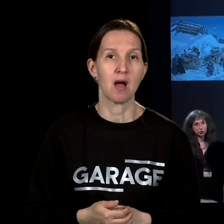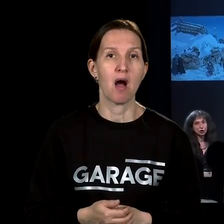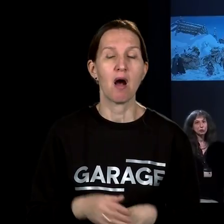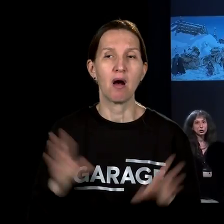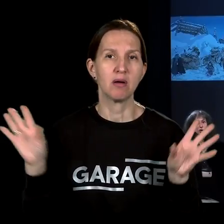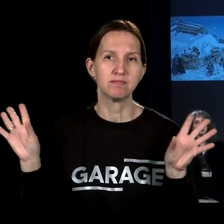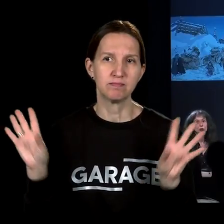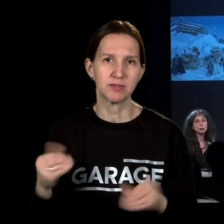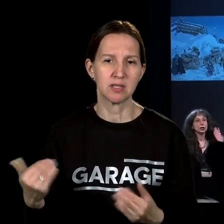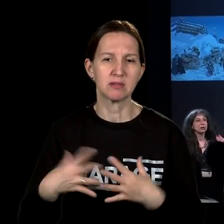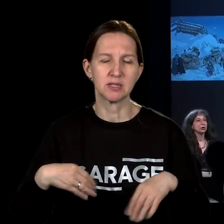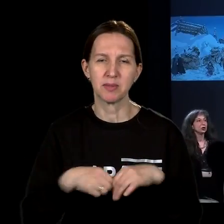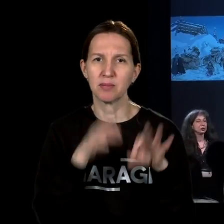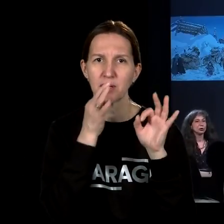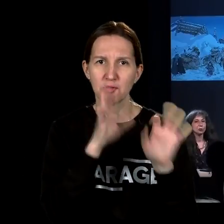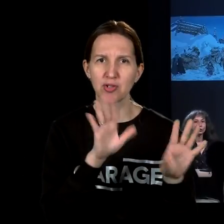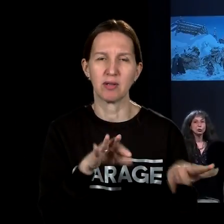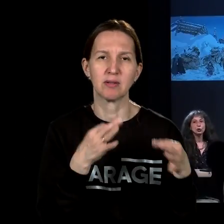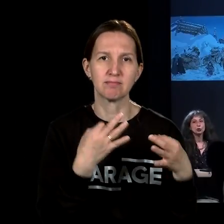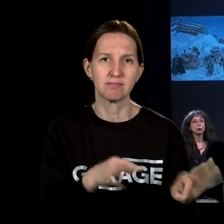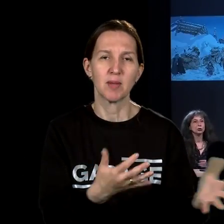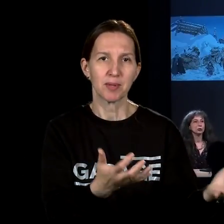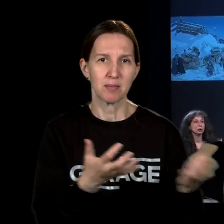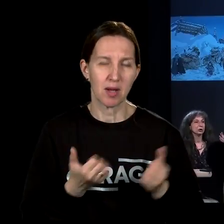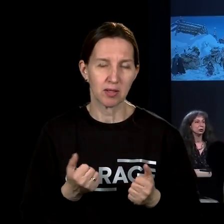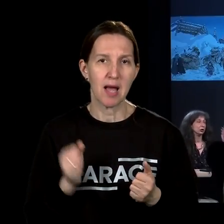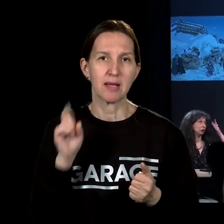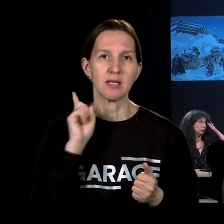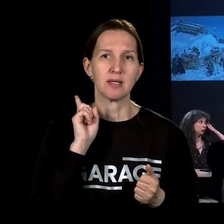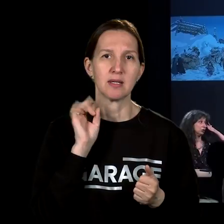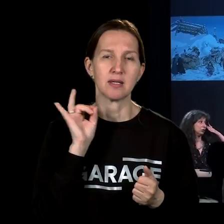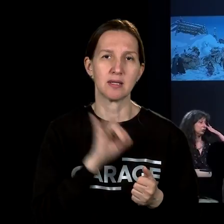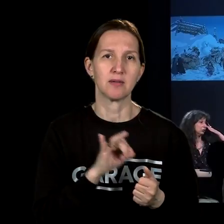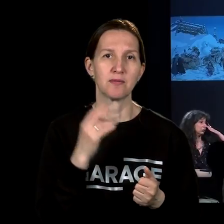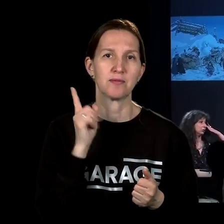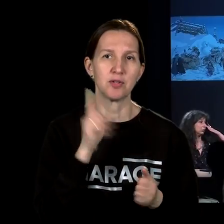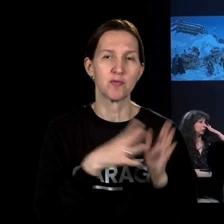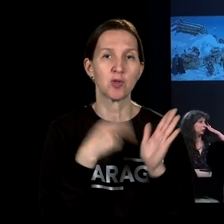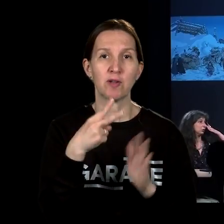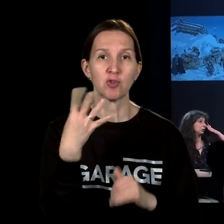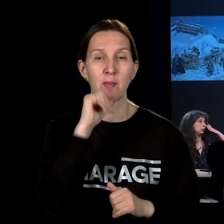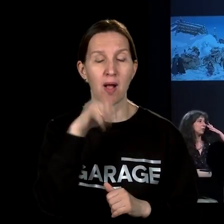там все прощают, прощает его семья. В 24-м году еще он становится, его